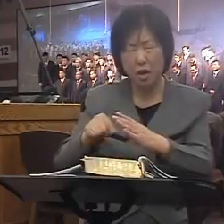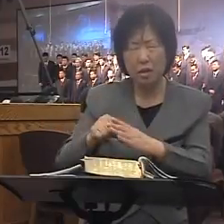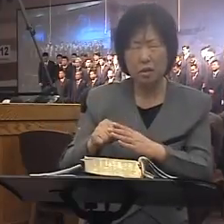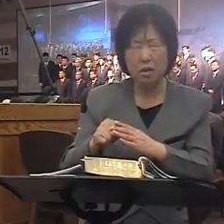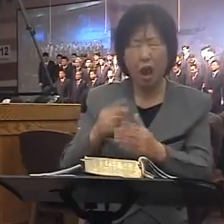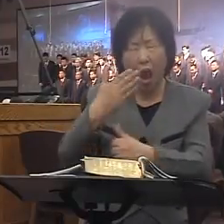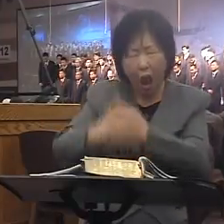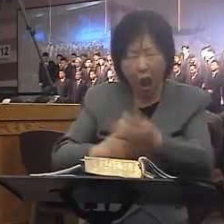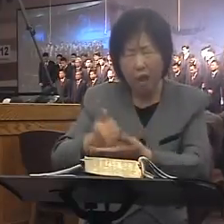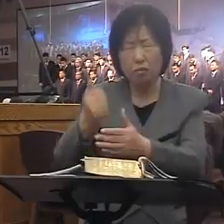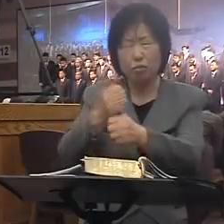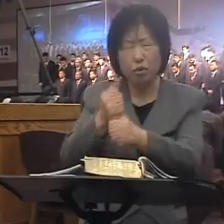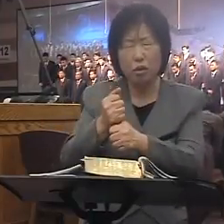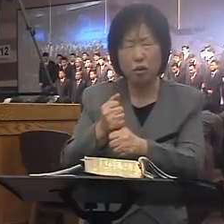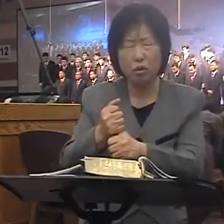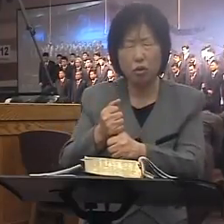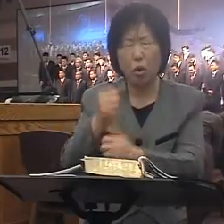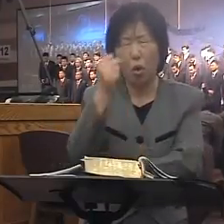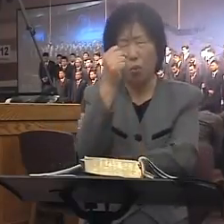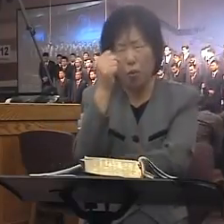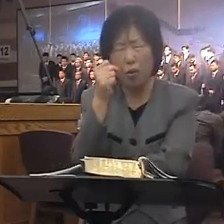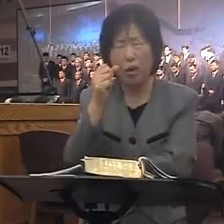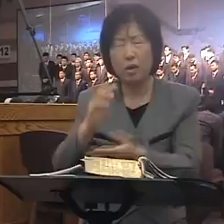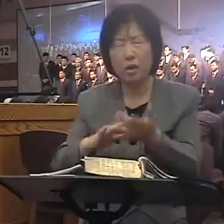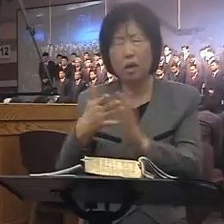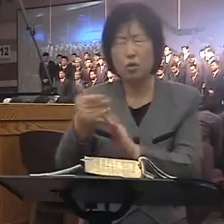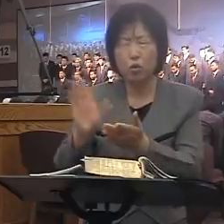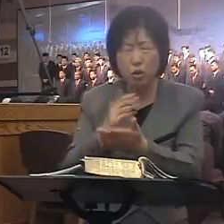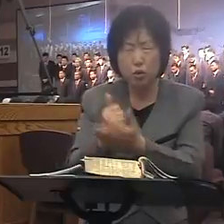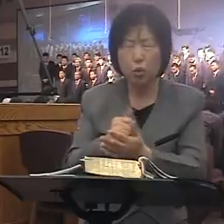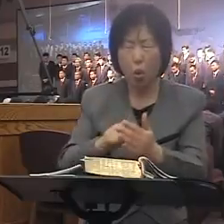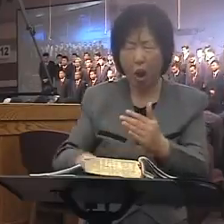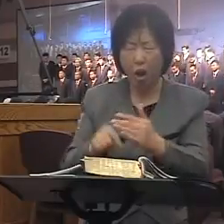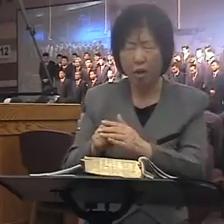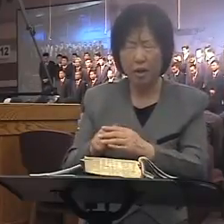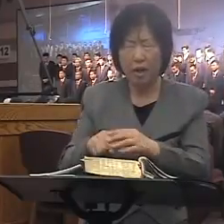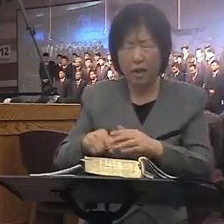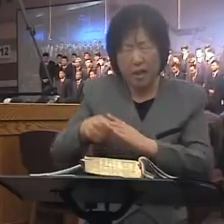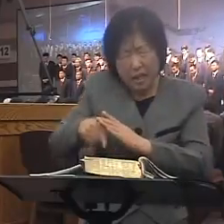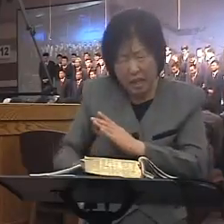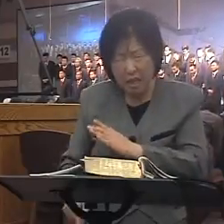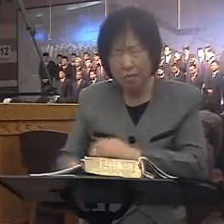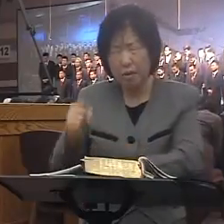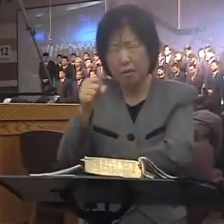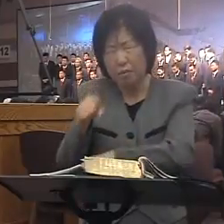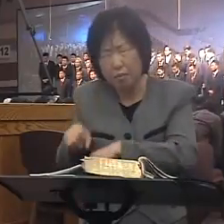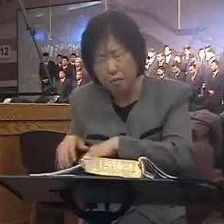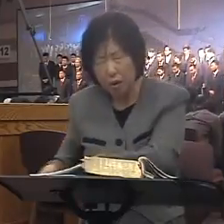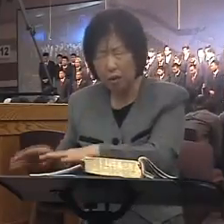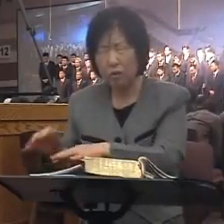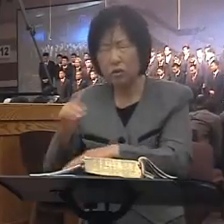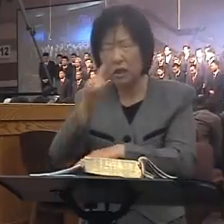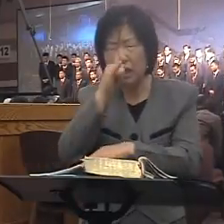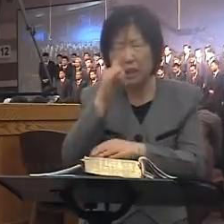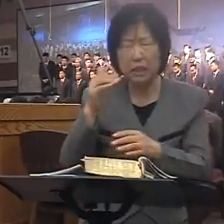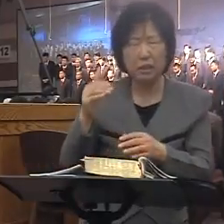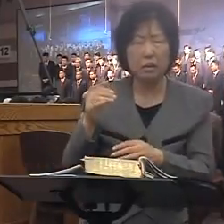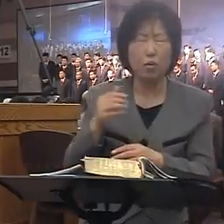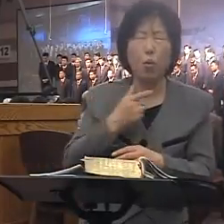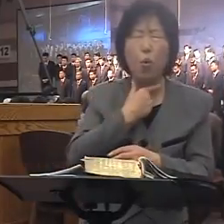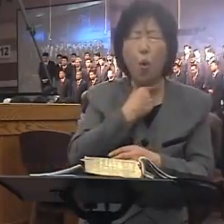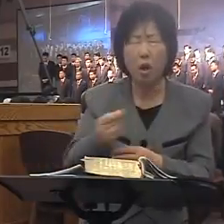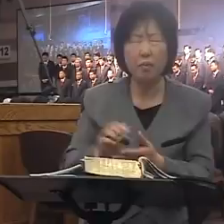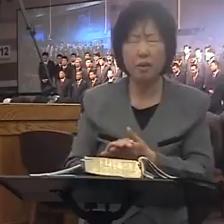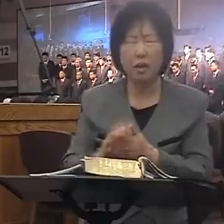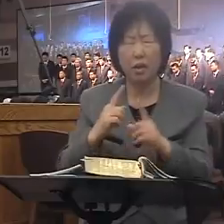우리 뿌리가 예수 그리스도 안에 깊이 박힐 수 있기를 원합니다. 그리하여 하나님 우리 교회에 허락하여 주신